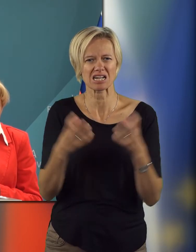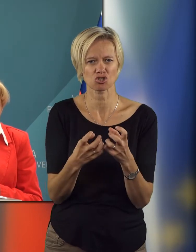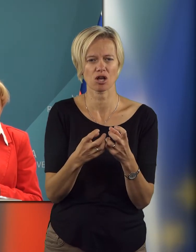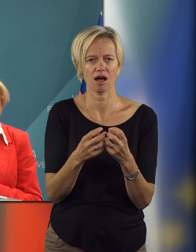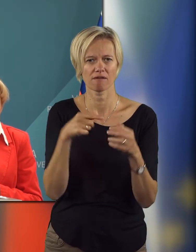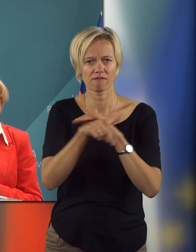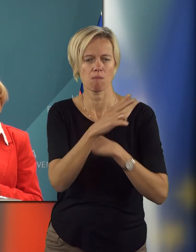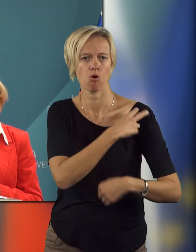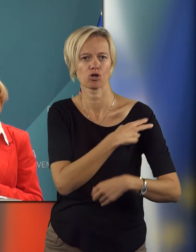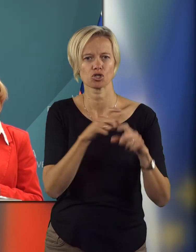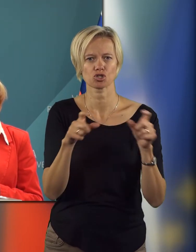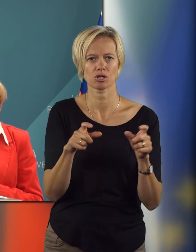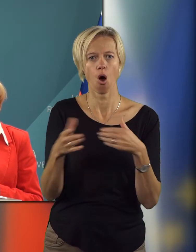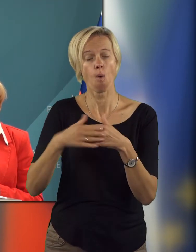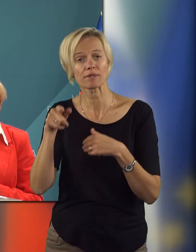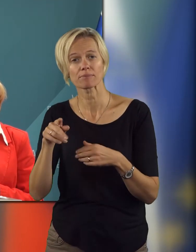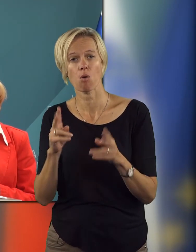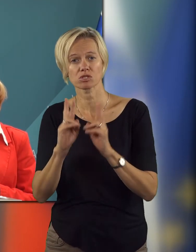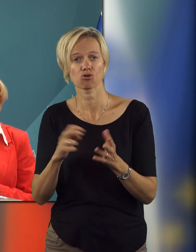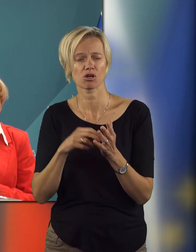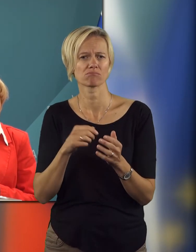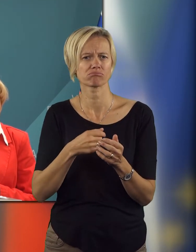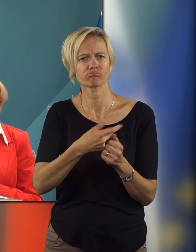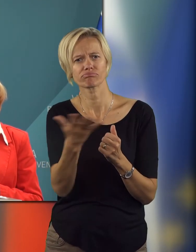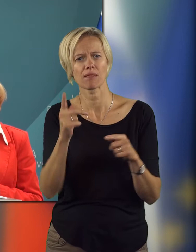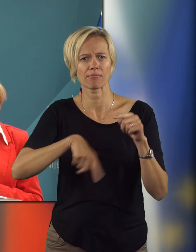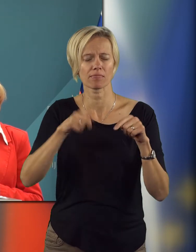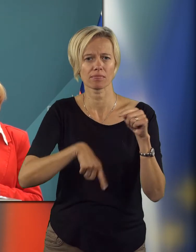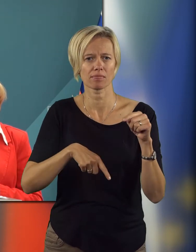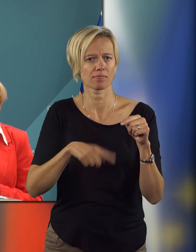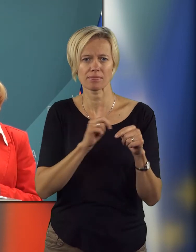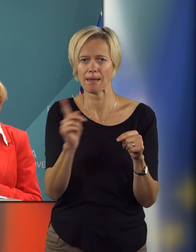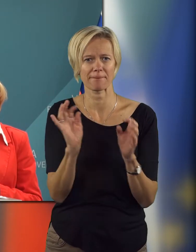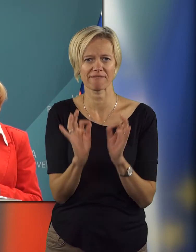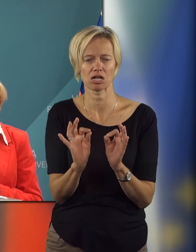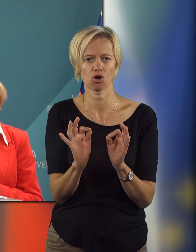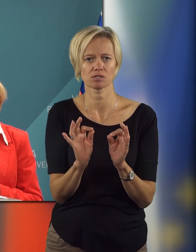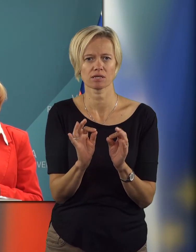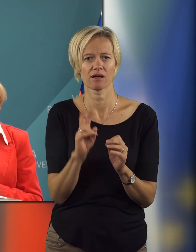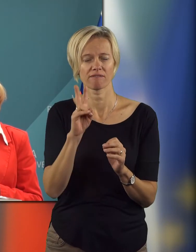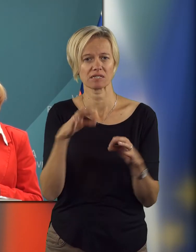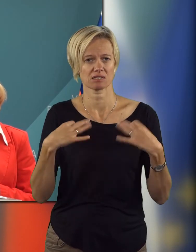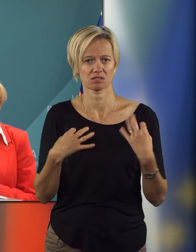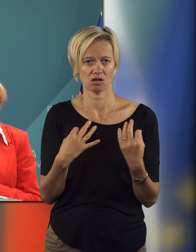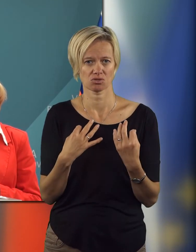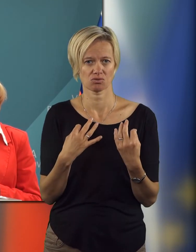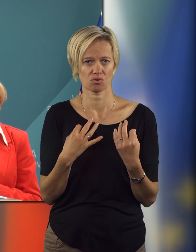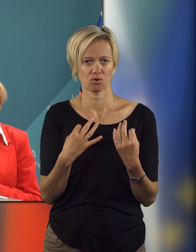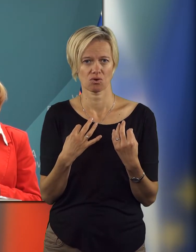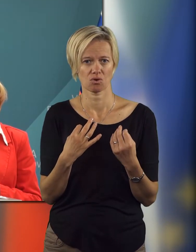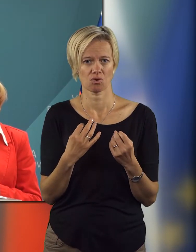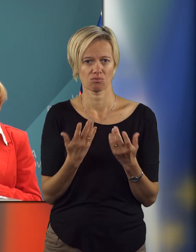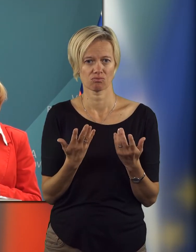krča v bolnišnicah, ob tem, da obstajajo še številne anomalije, nepravilnosti, ki v zdravstvu